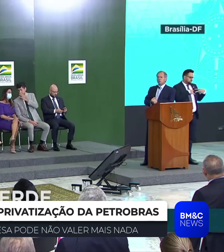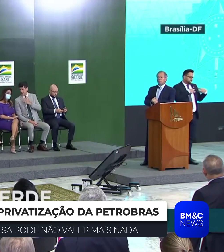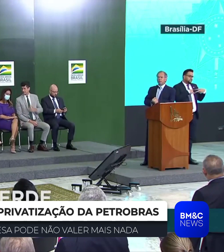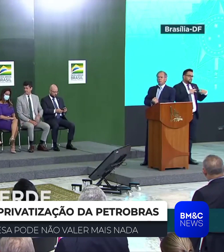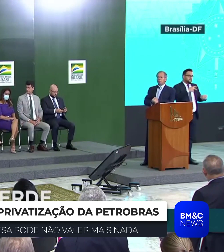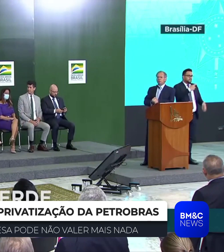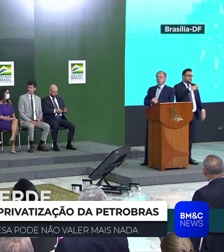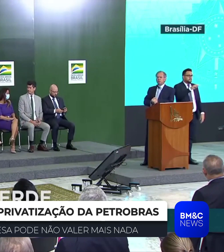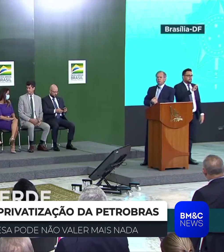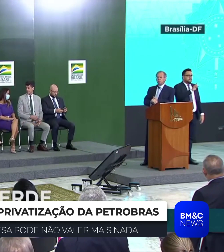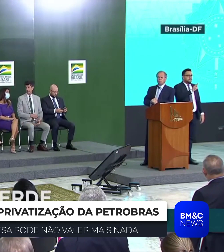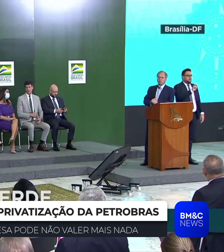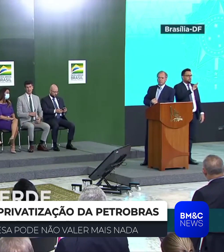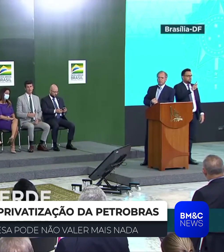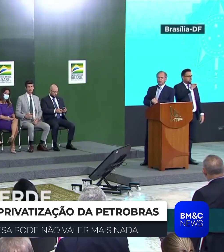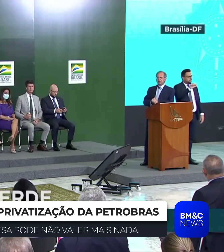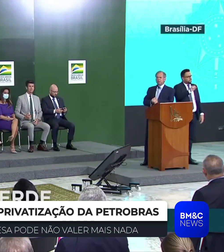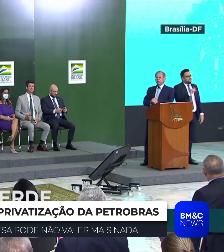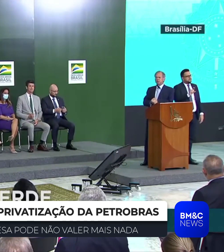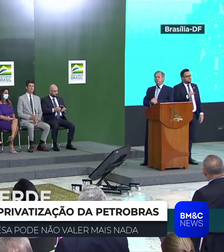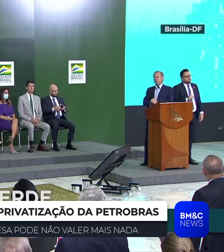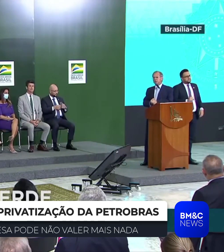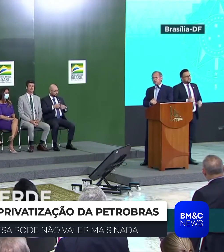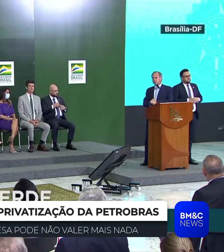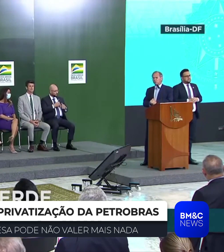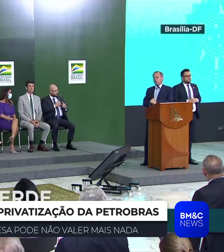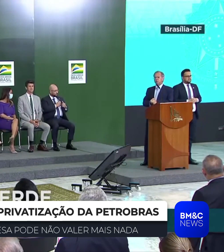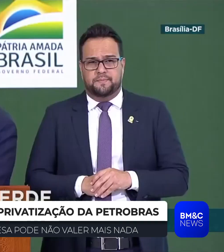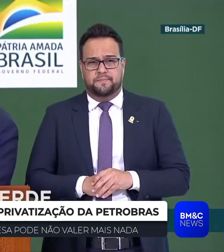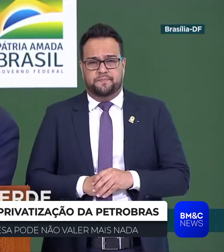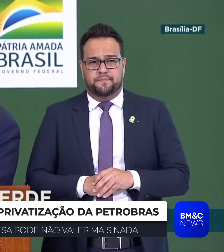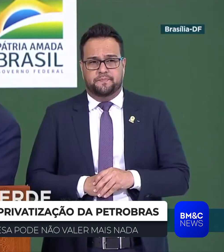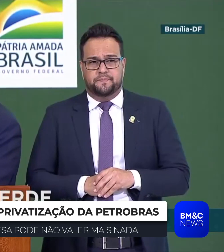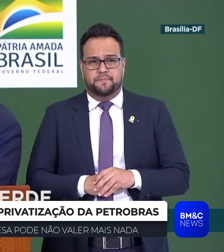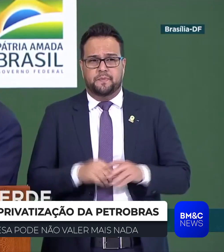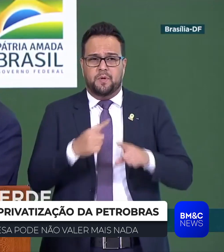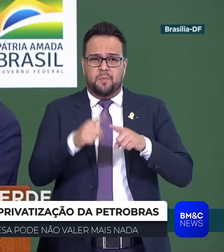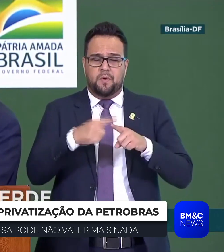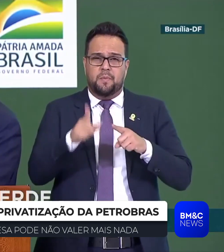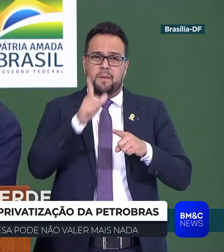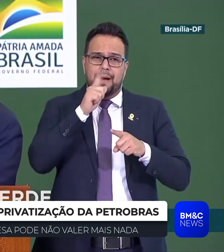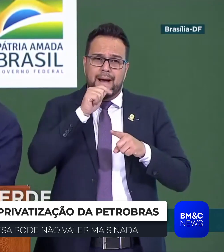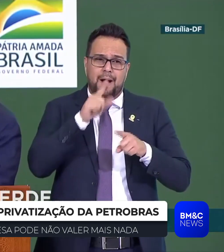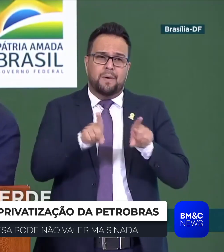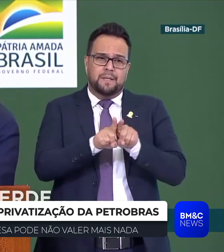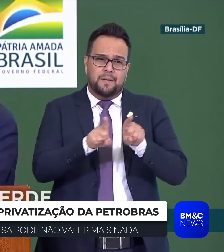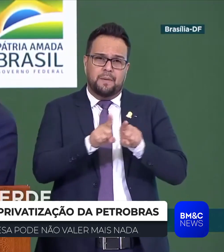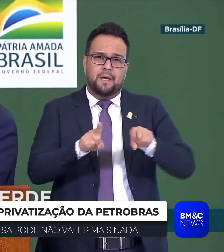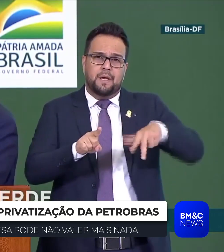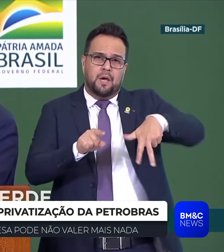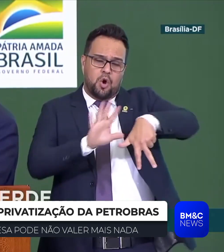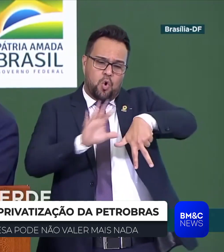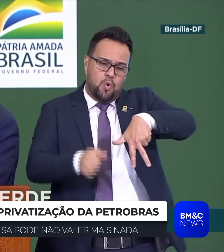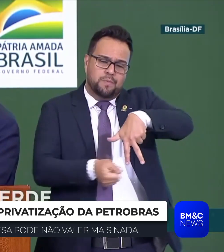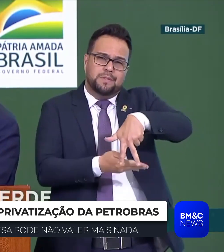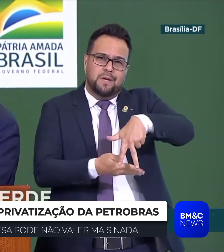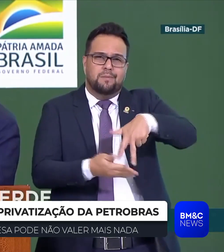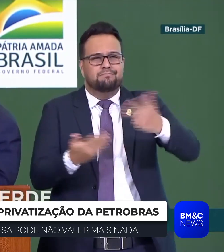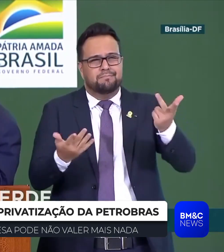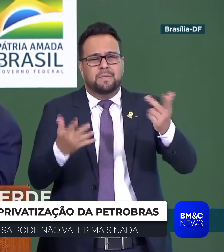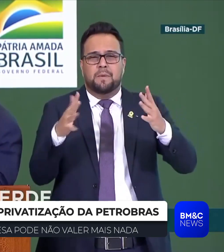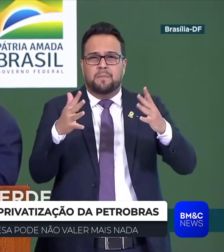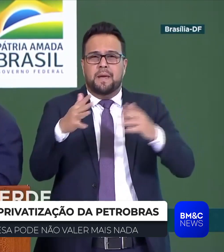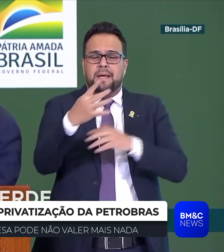nós estamos com recursos hídricos, com crise hídrica, tivemos escândalo de corrupção, etc., são 30, 40 anos de